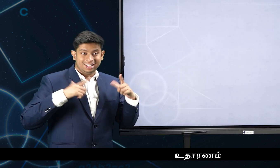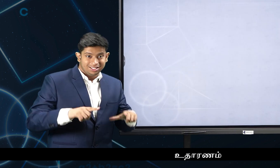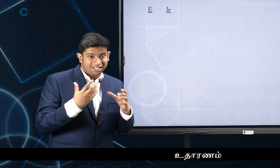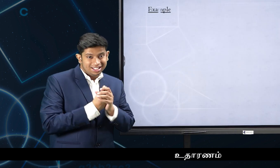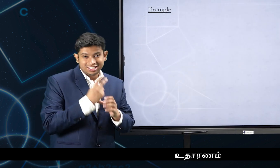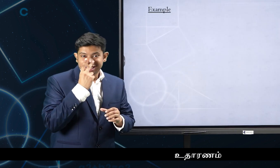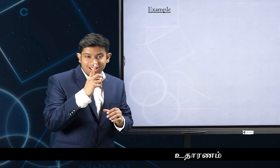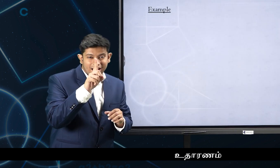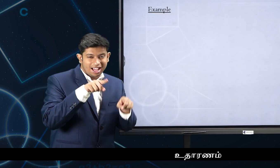உதாரணம்: